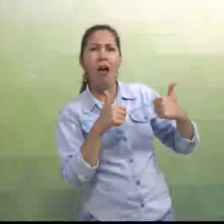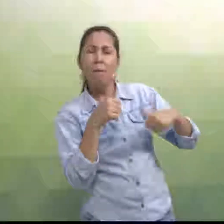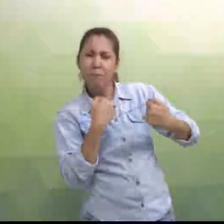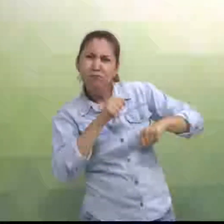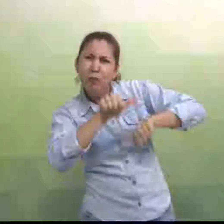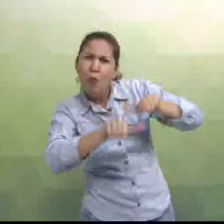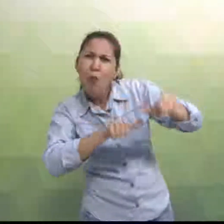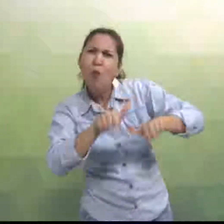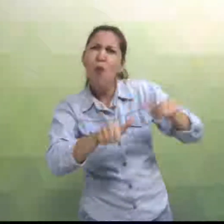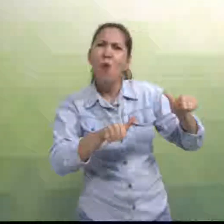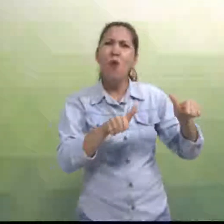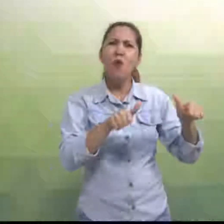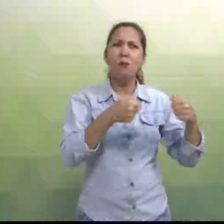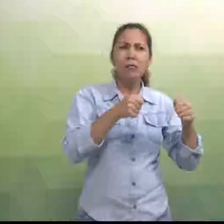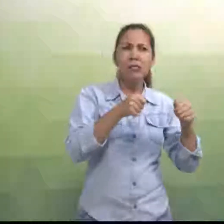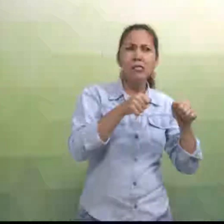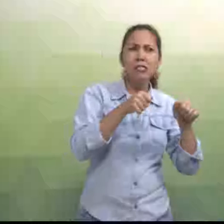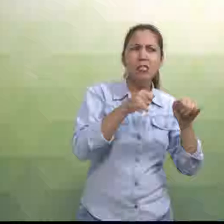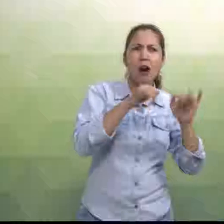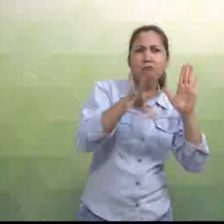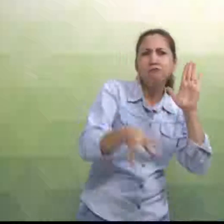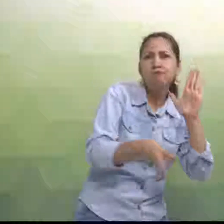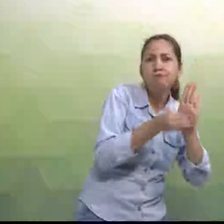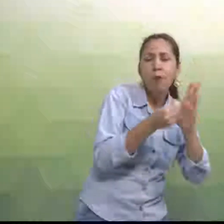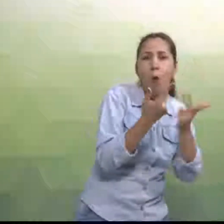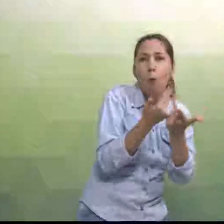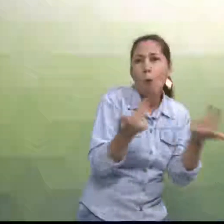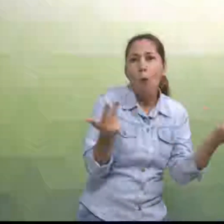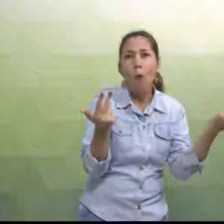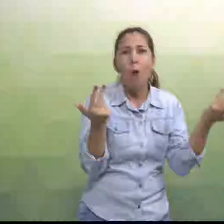for necessário modificar, que seja feita modificações,